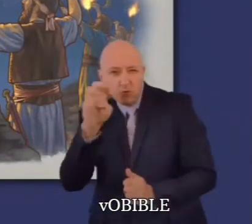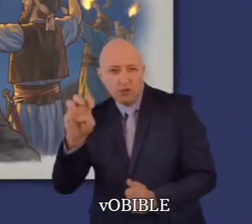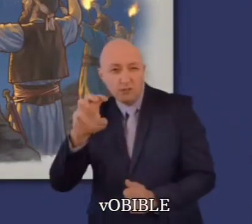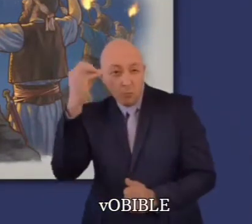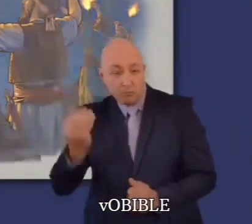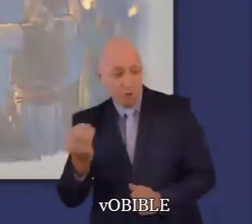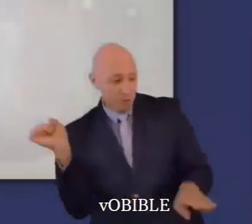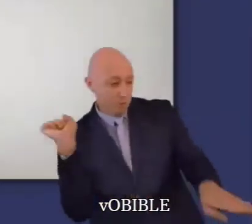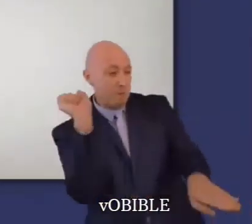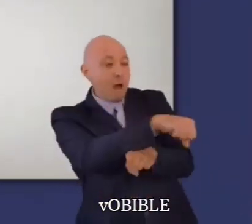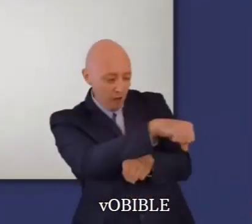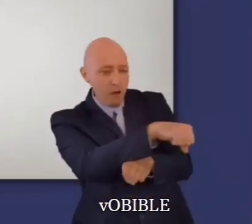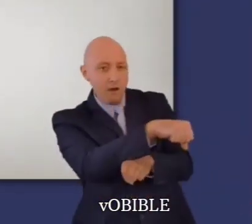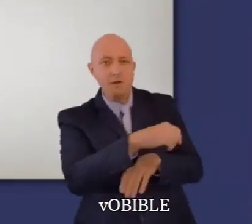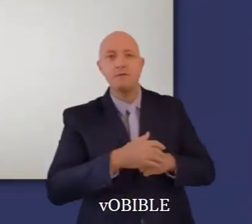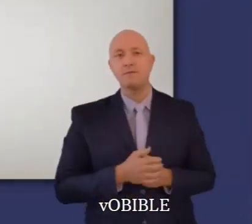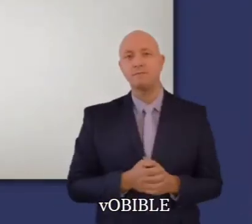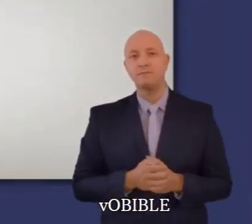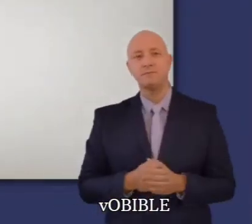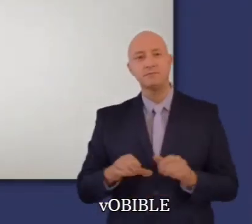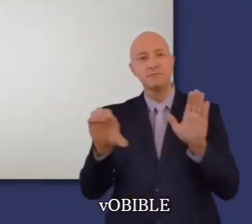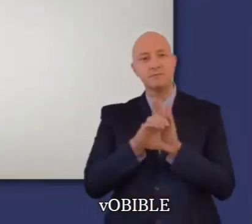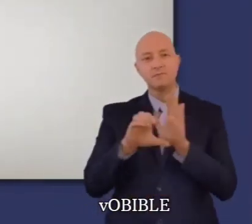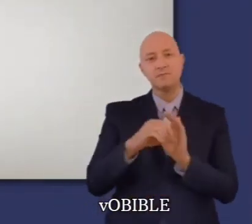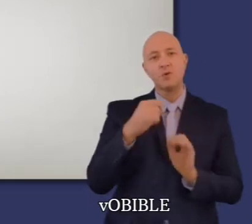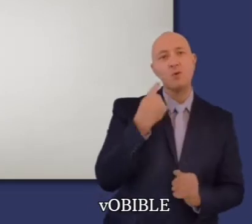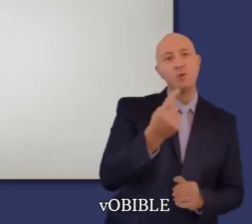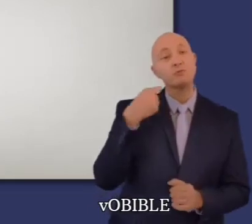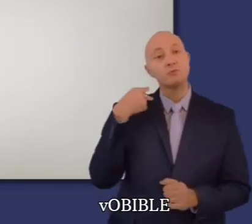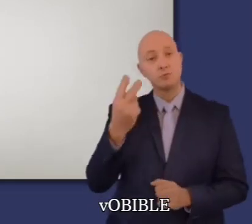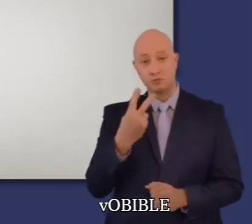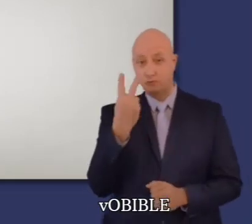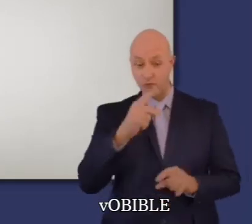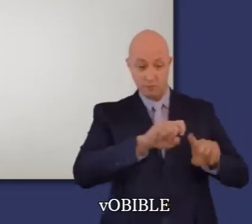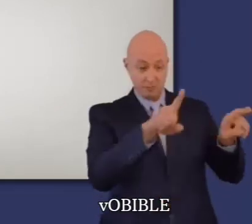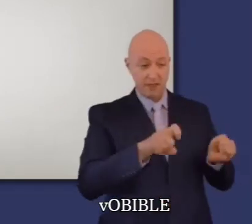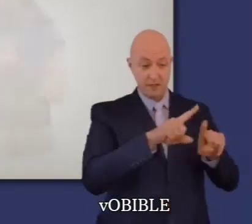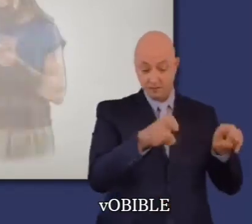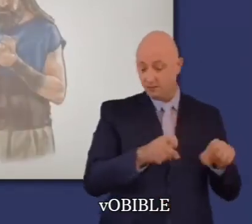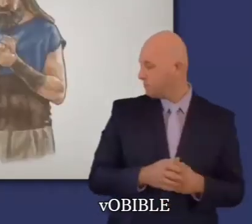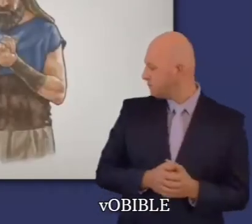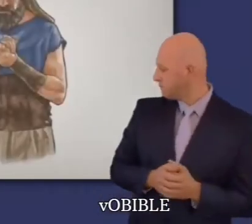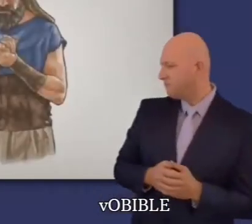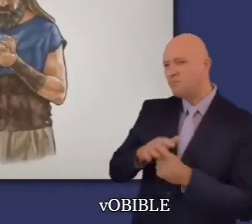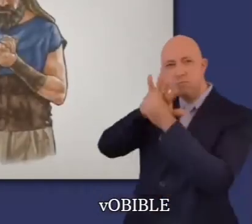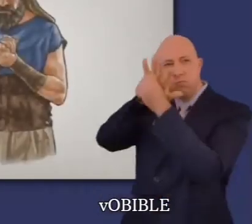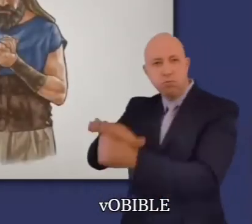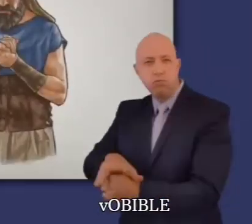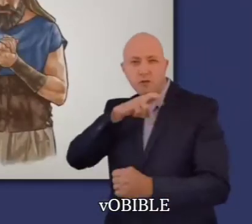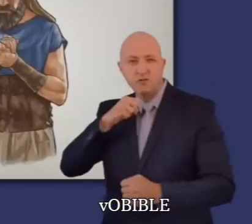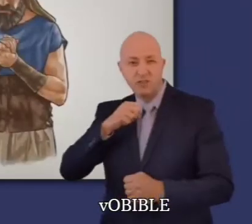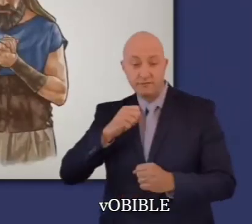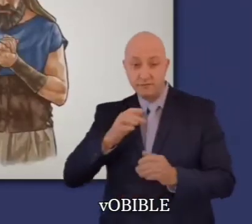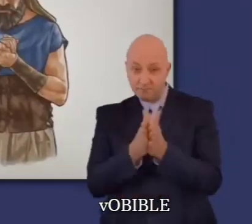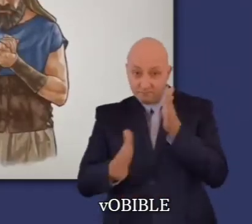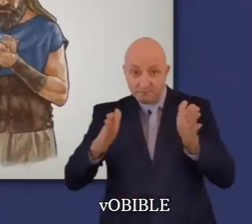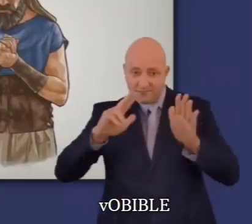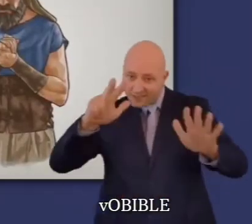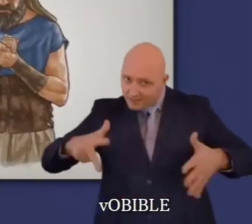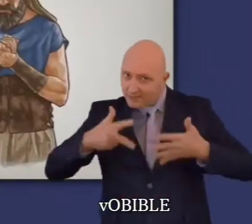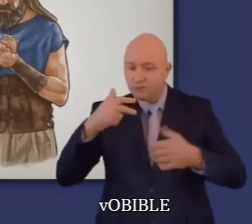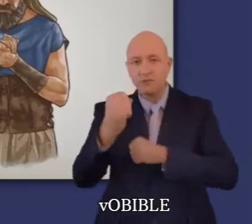Jéhovah livre toute l'armée de Sisera aux mains de Barak. Il n'y a pas un seul survivant. Sisera, lui,